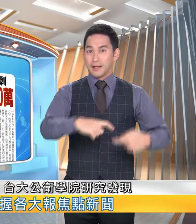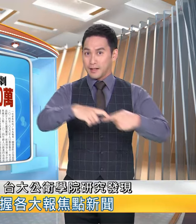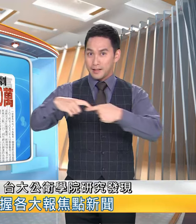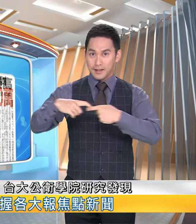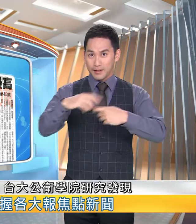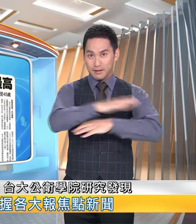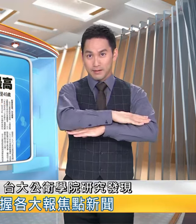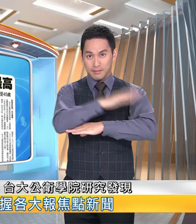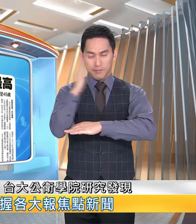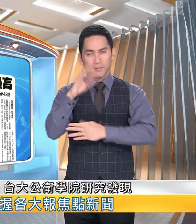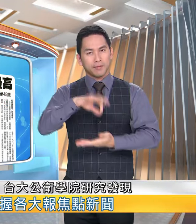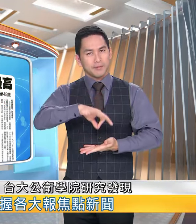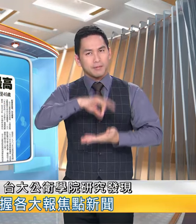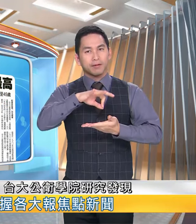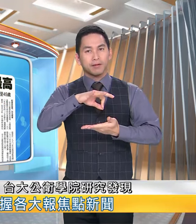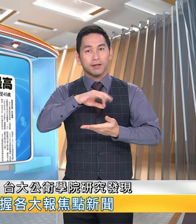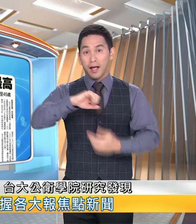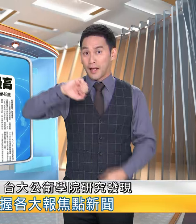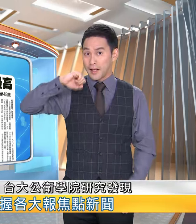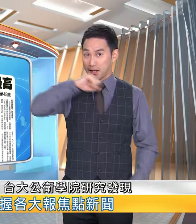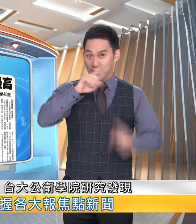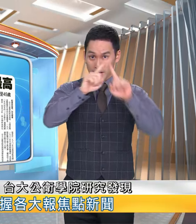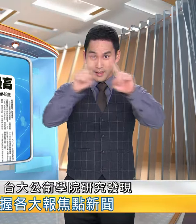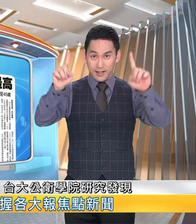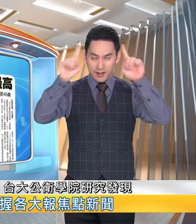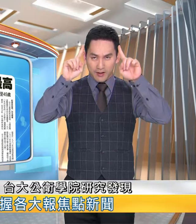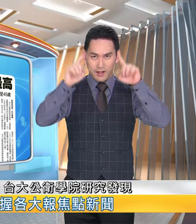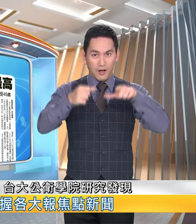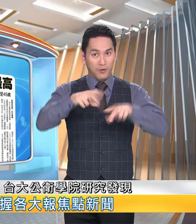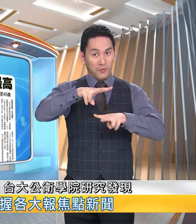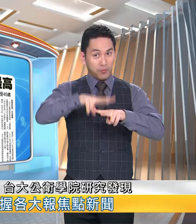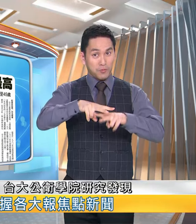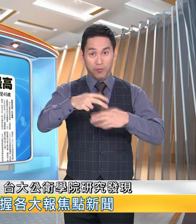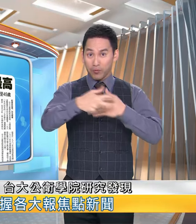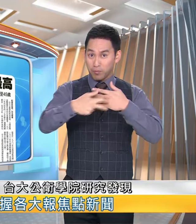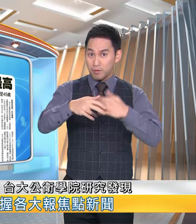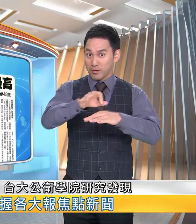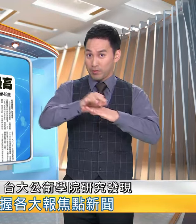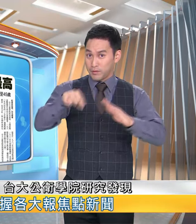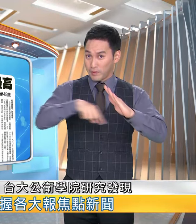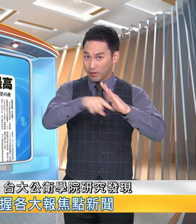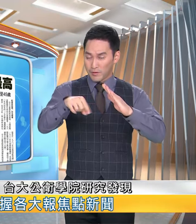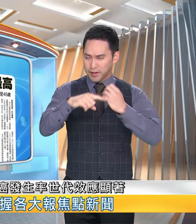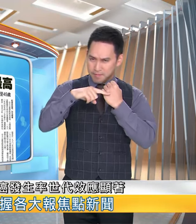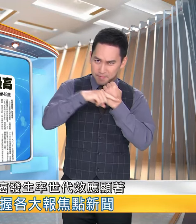联合报提到了台大工卫学院研究发现，台湾